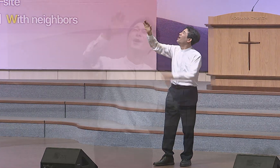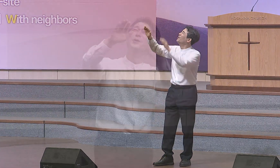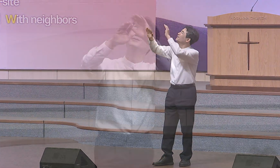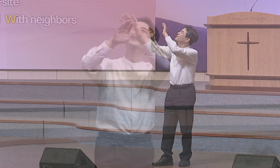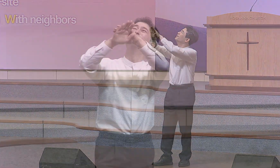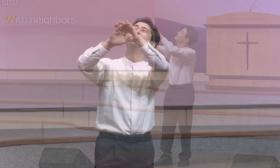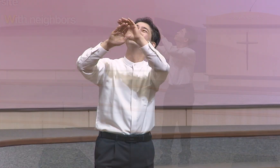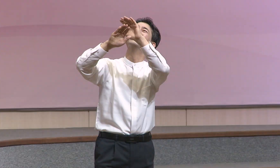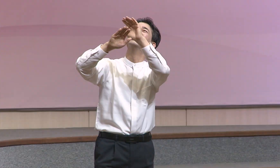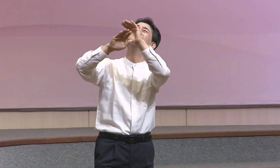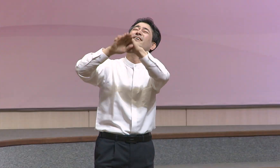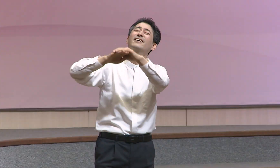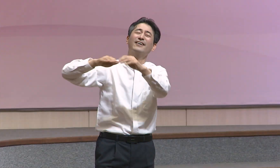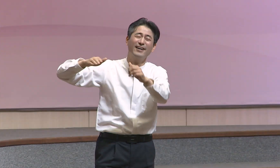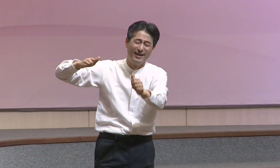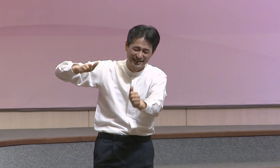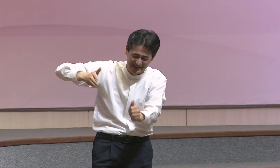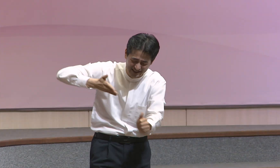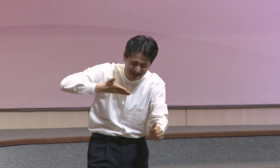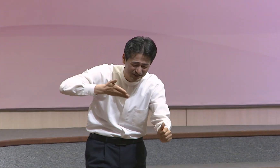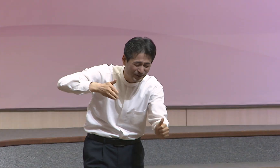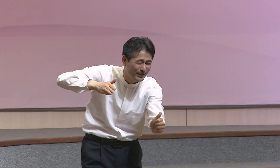그의 손에 있었죠.